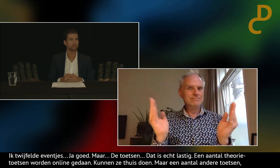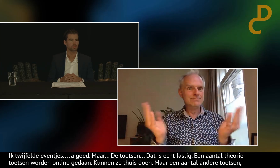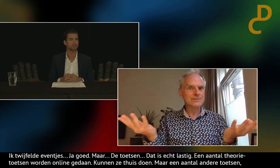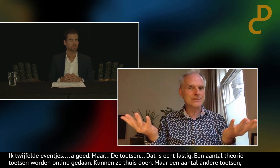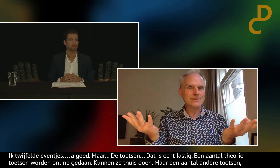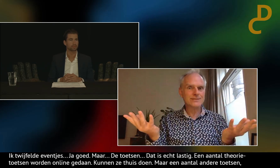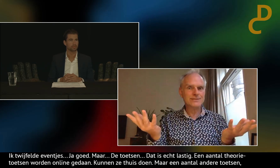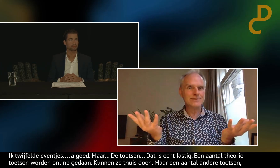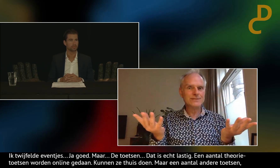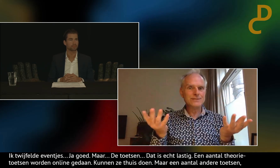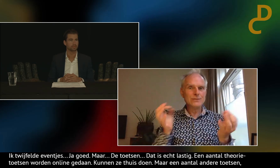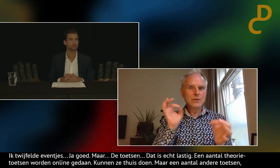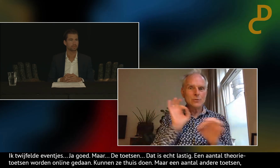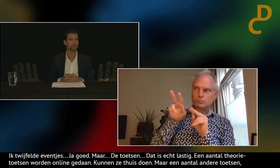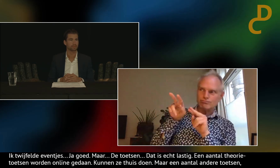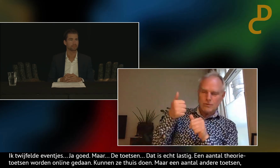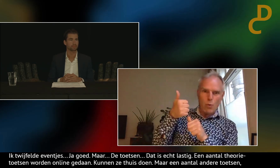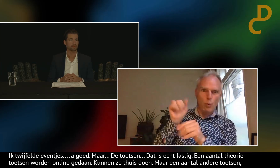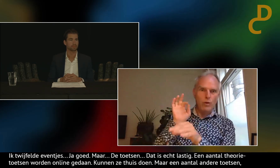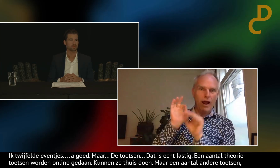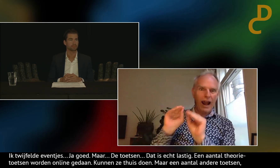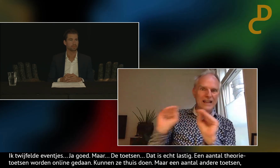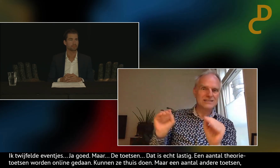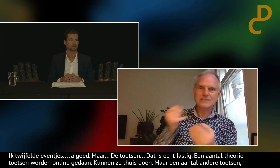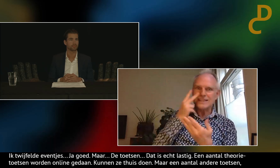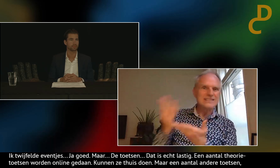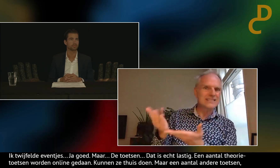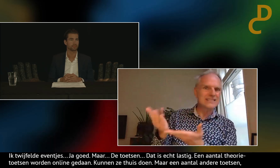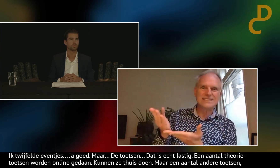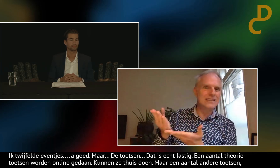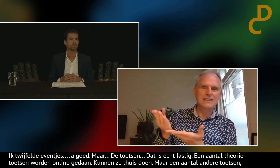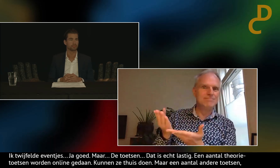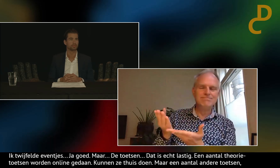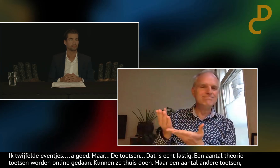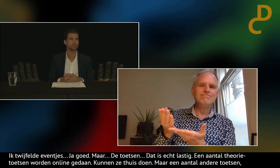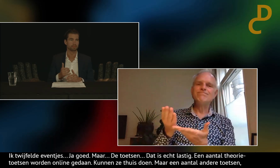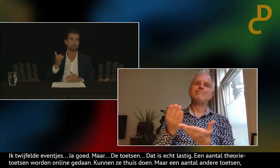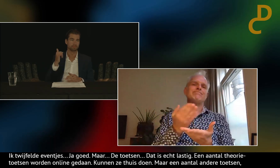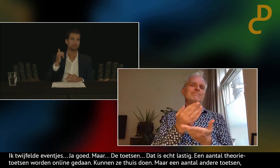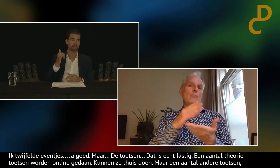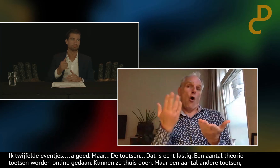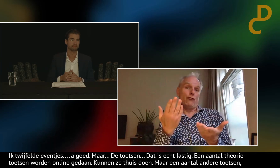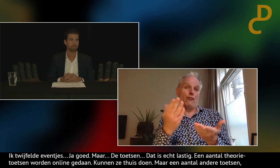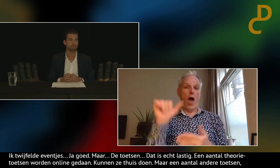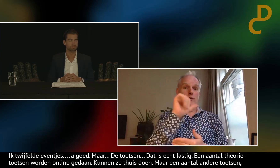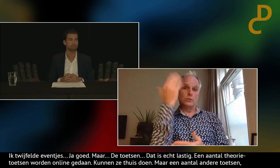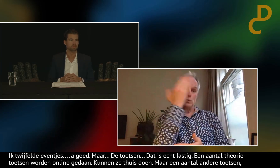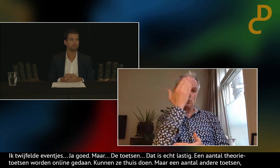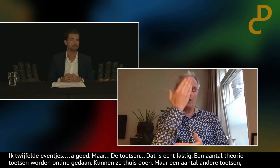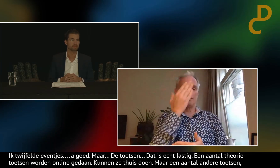geven aan een groep. Ja, dat kan nu niet. En kijk, we kunnen... De docenten kunnen dan niet beoordelen of ze goed